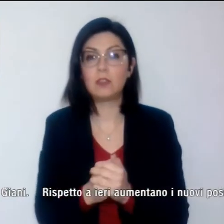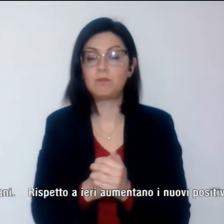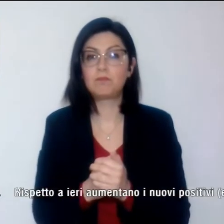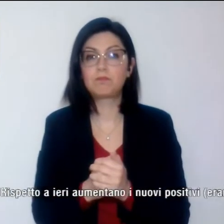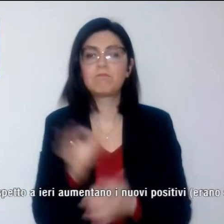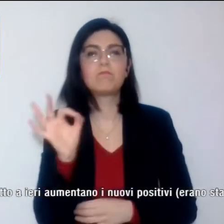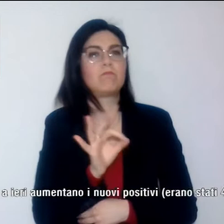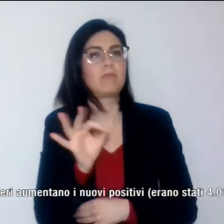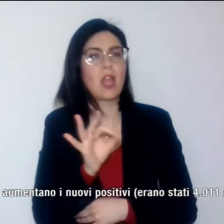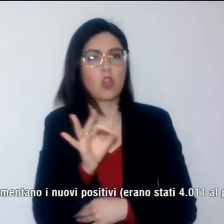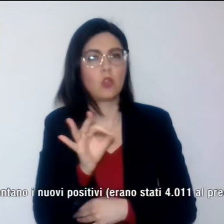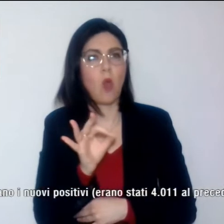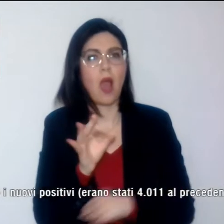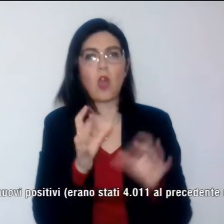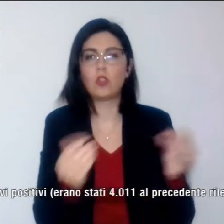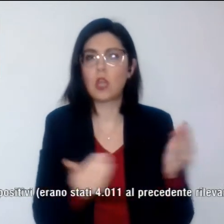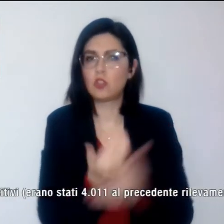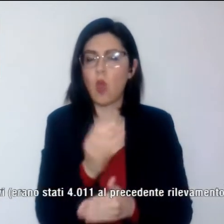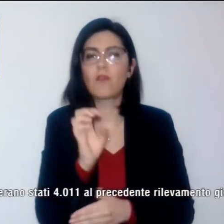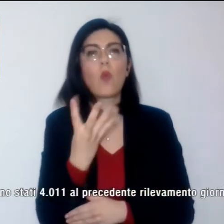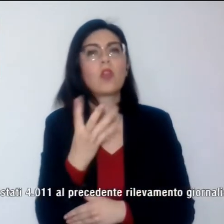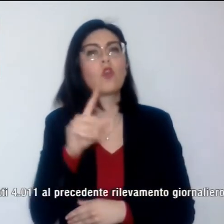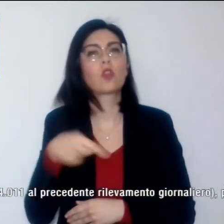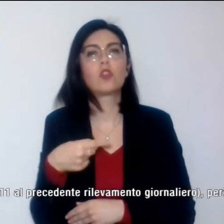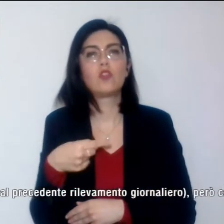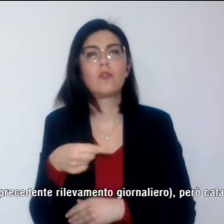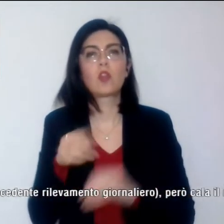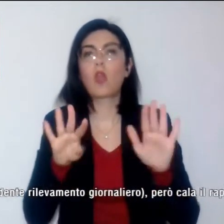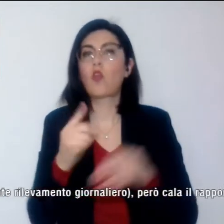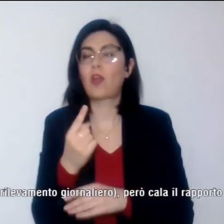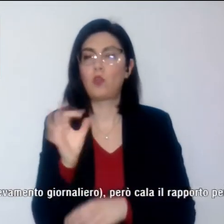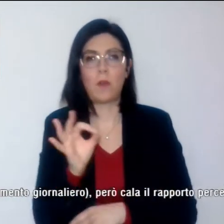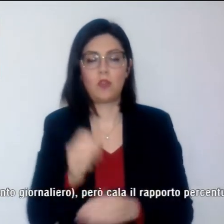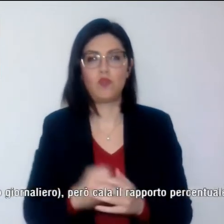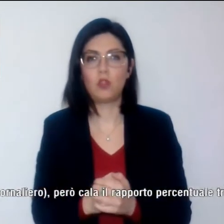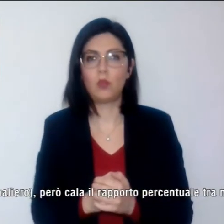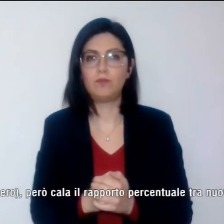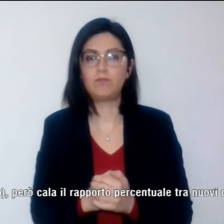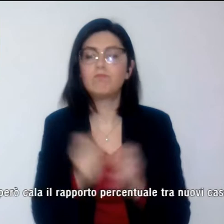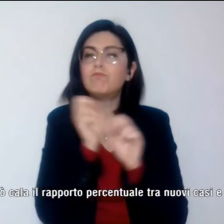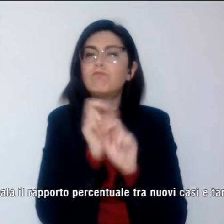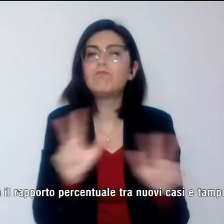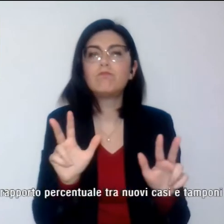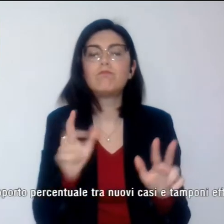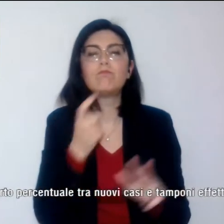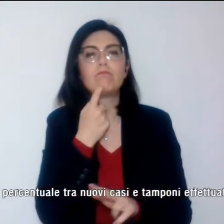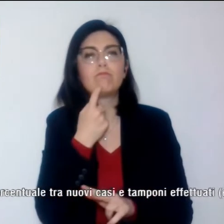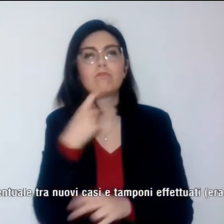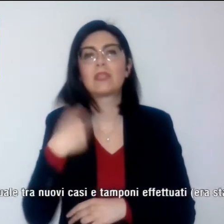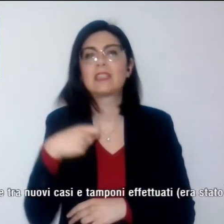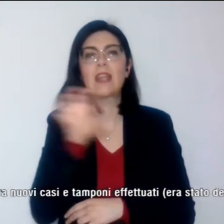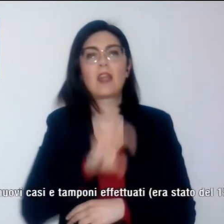nuovi positivi e al 14,91 per cento lo ha riferito il presidente della regione